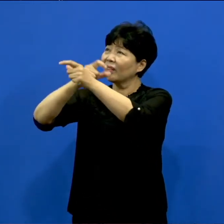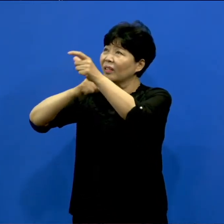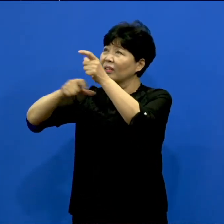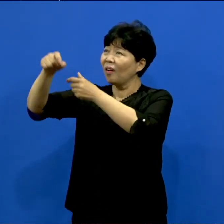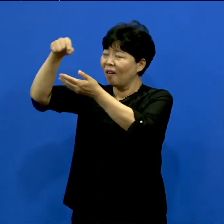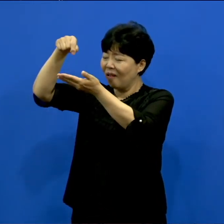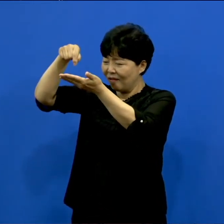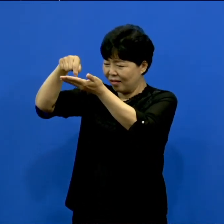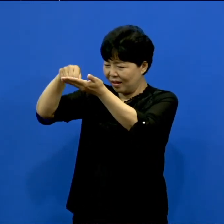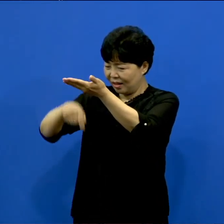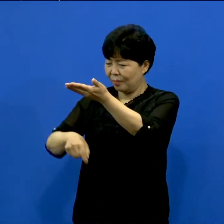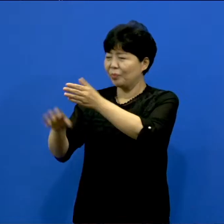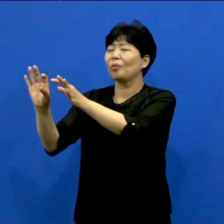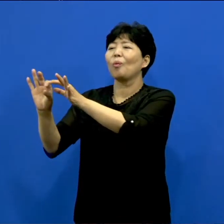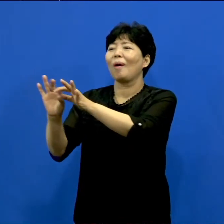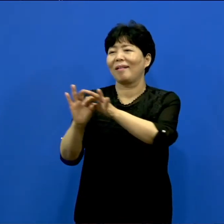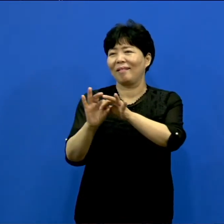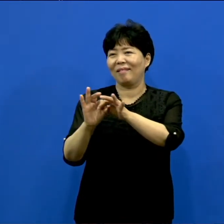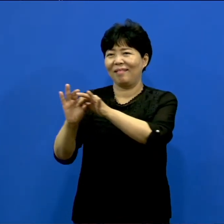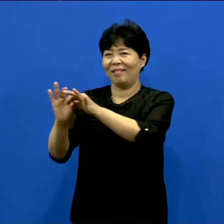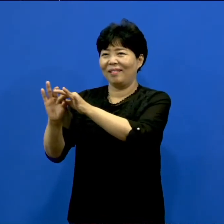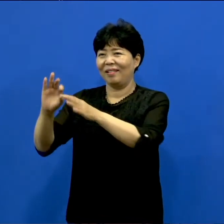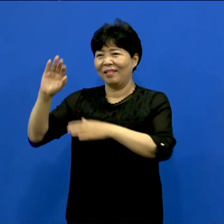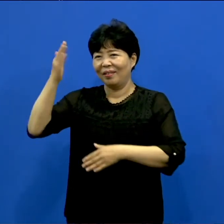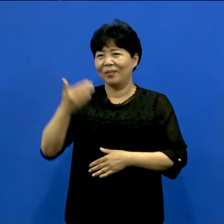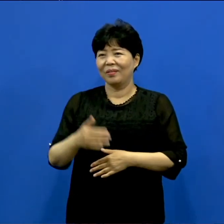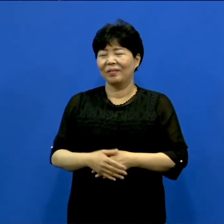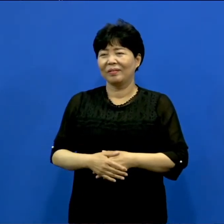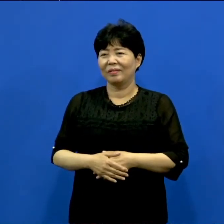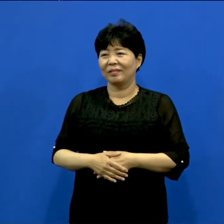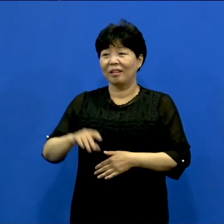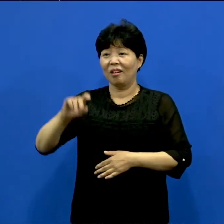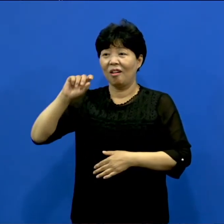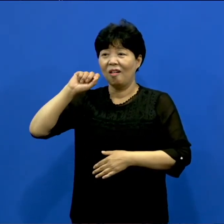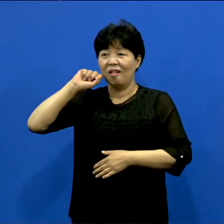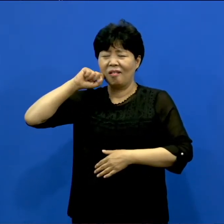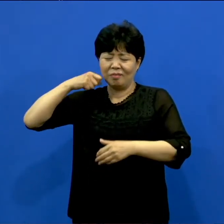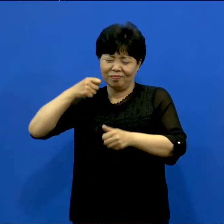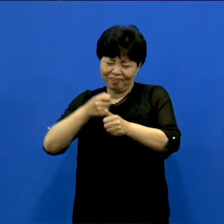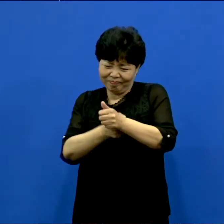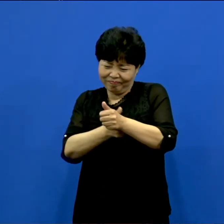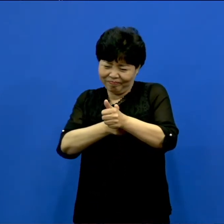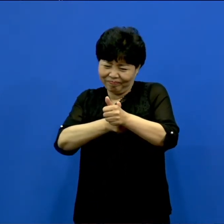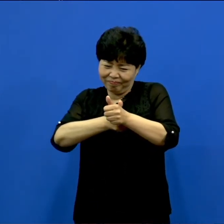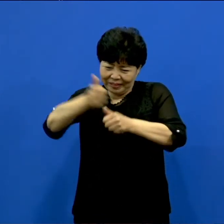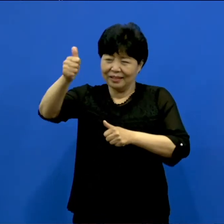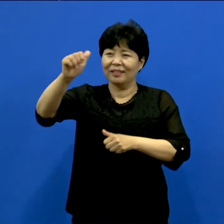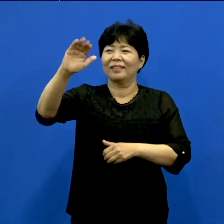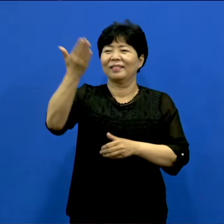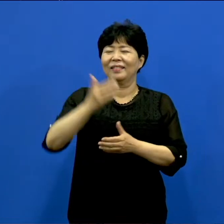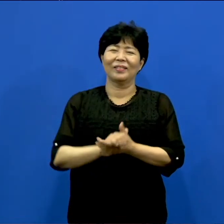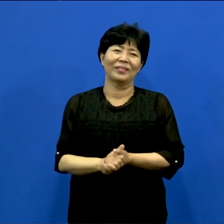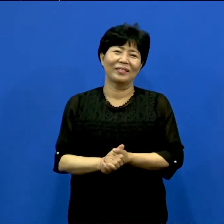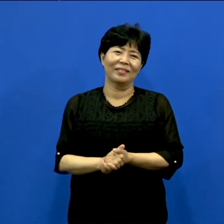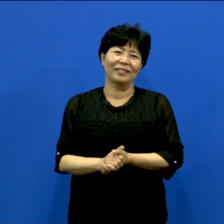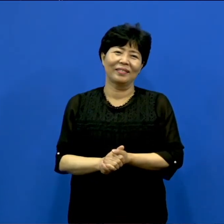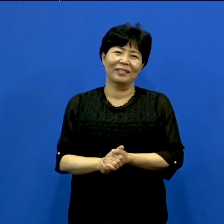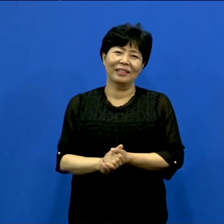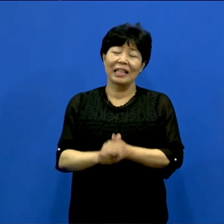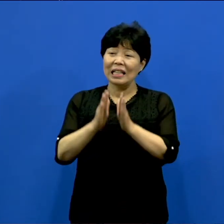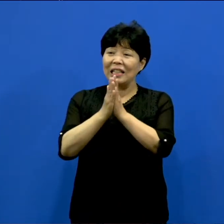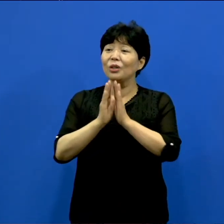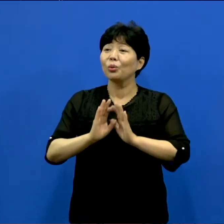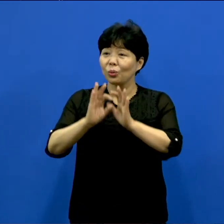알 길이 없는 것입니다. 기도를 통하여 어려움을 돌파해본 경험을 있어야 되는 거죠. 이게 맛보아 아는 겁니다, 여러분.